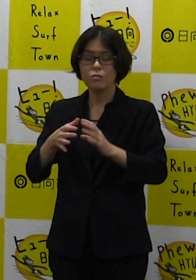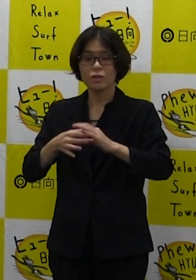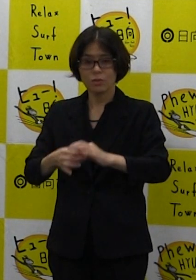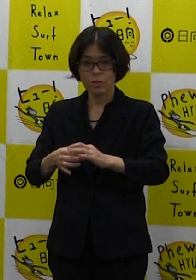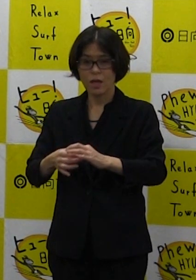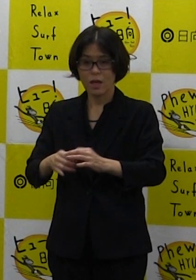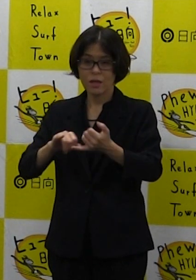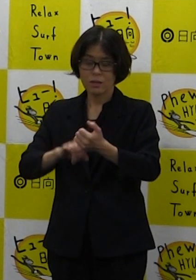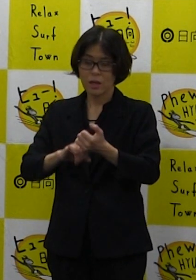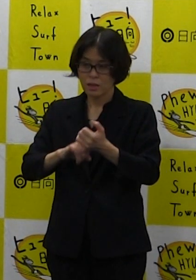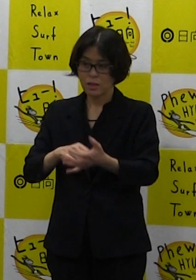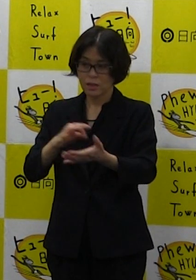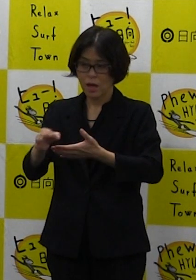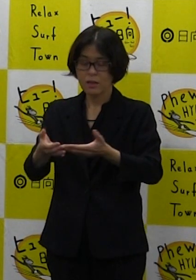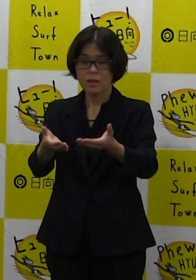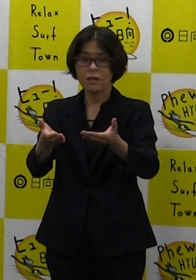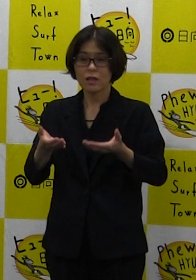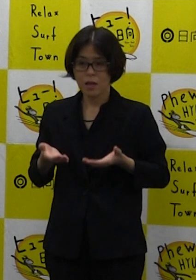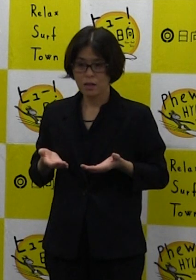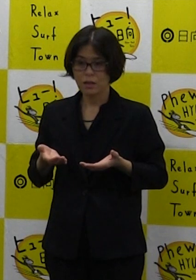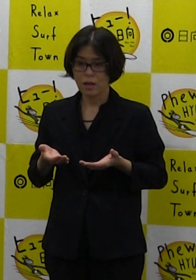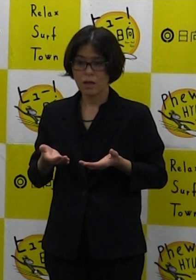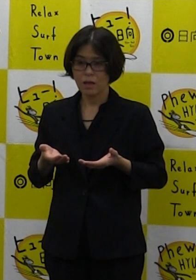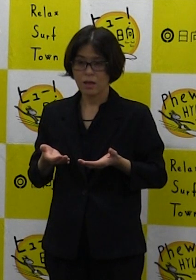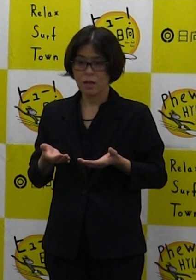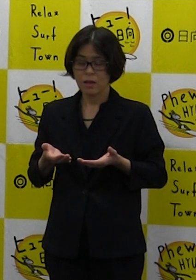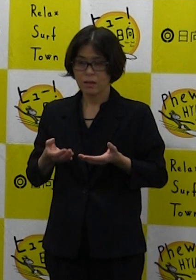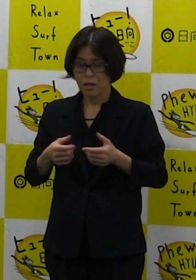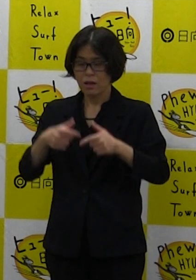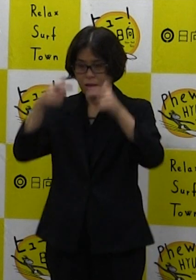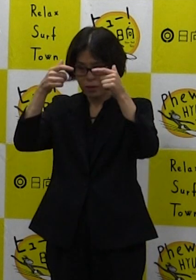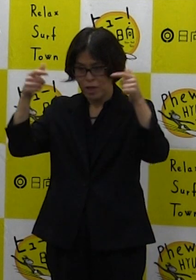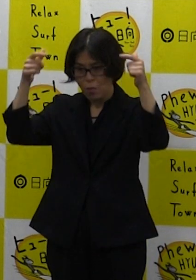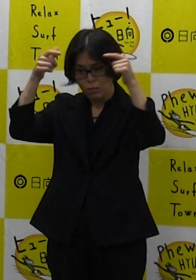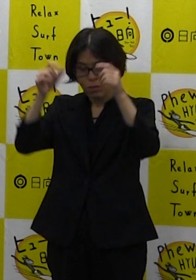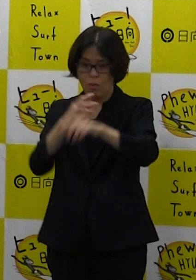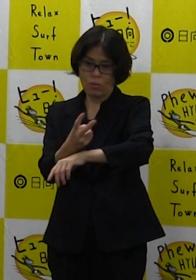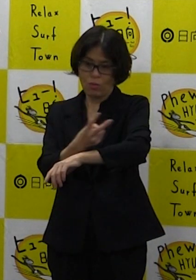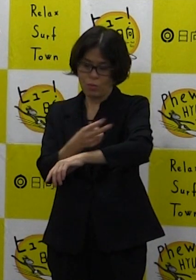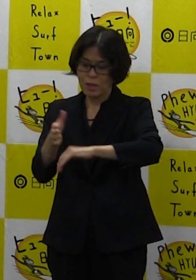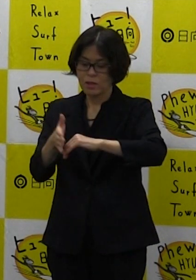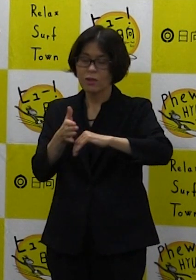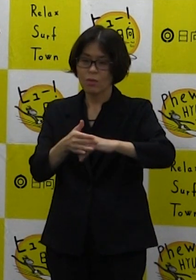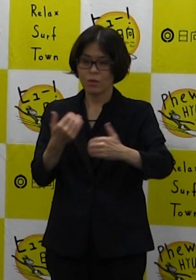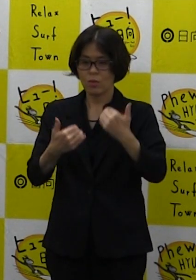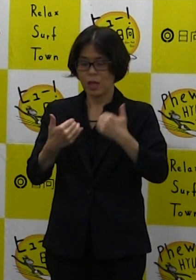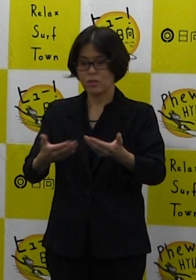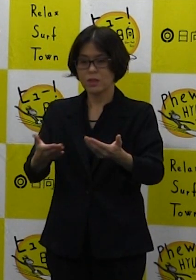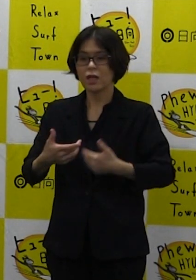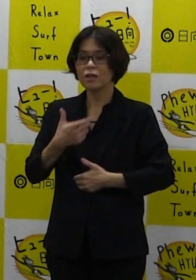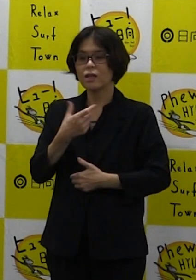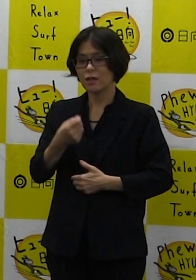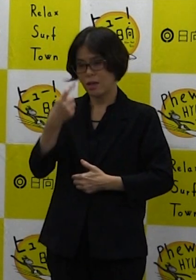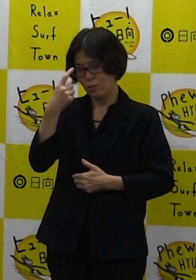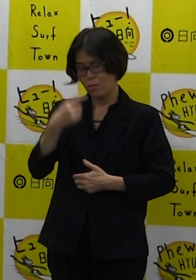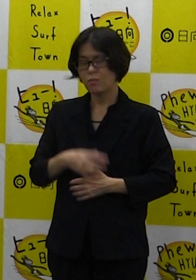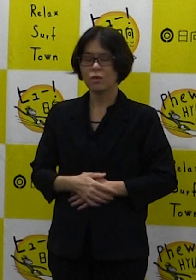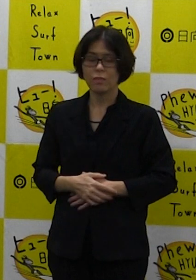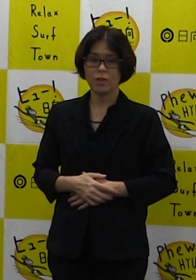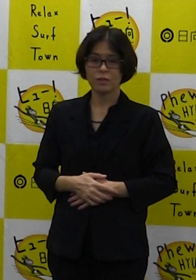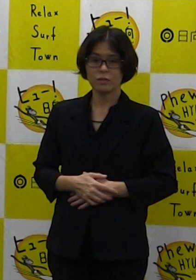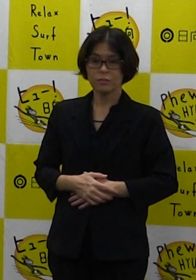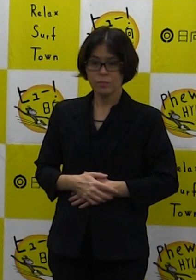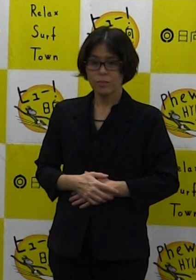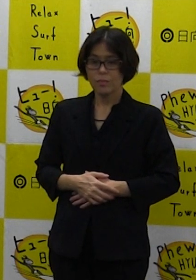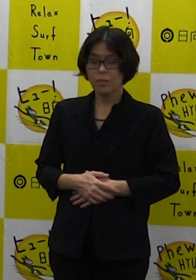ぜひ購入いただき一流シェフの特別メニューを楽しんでいただきたいと考えております